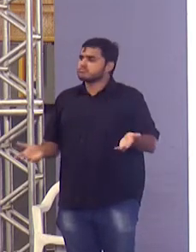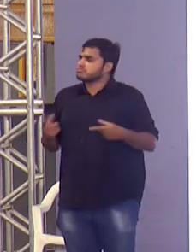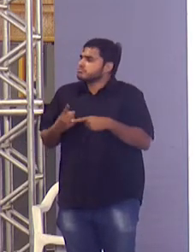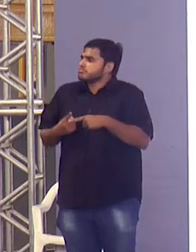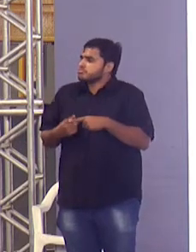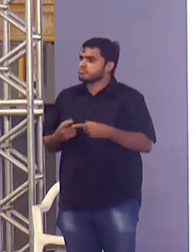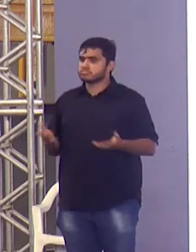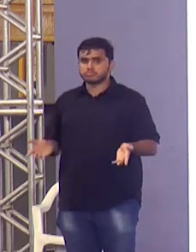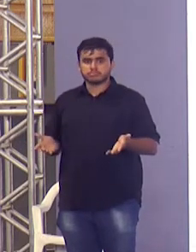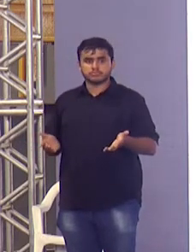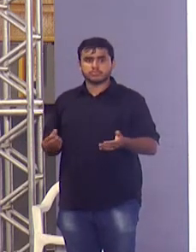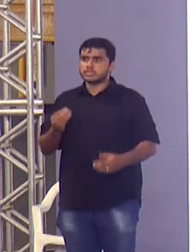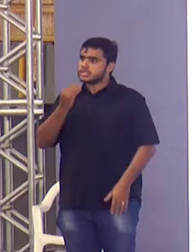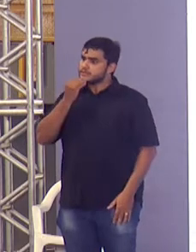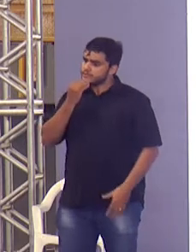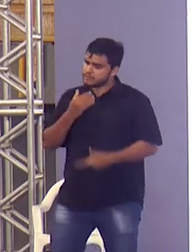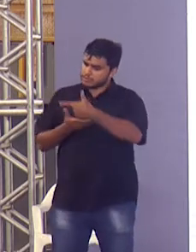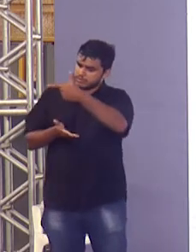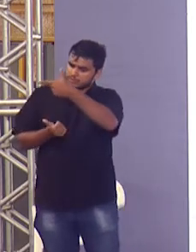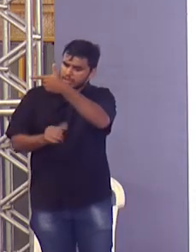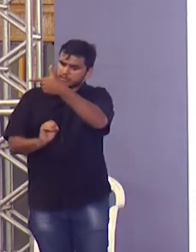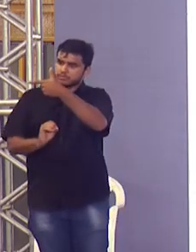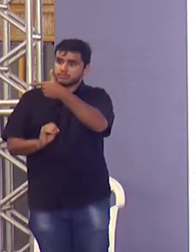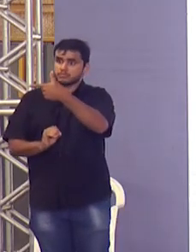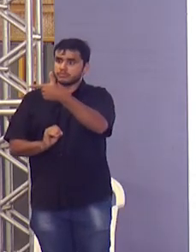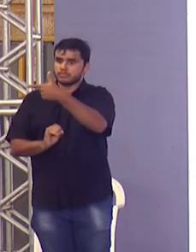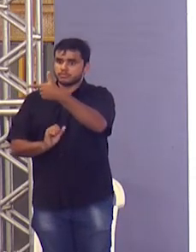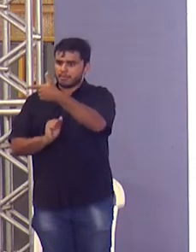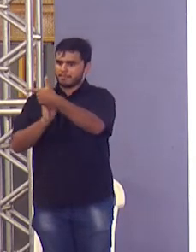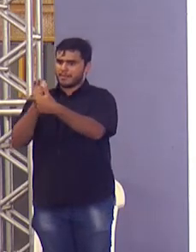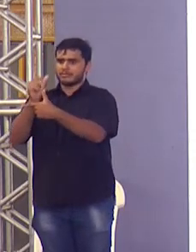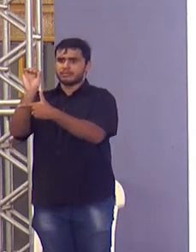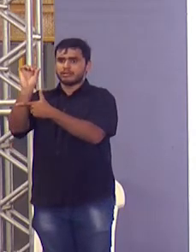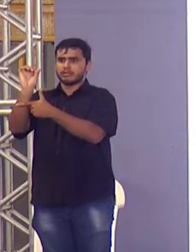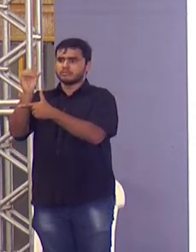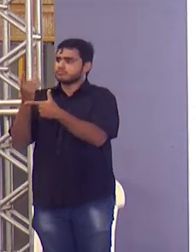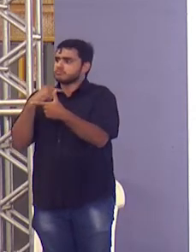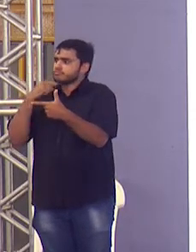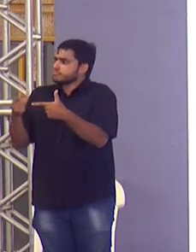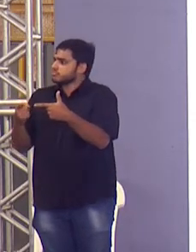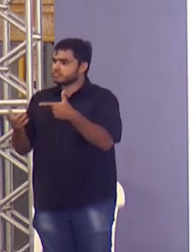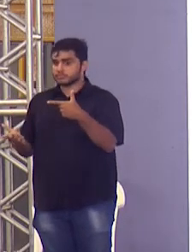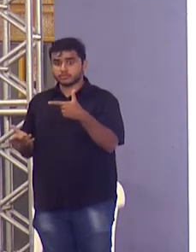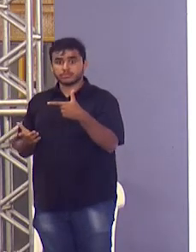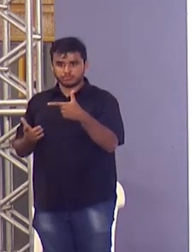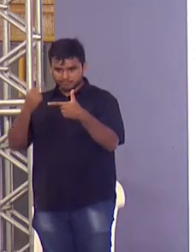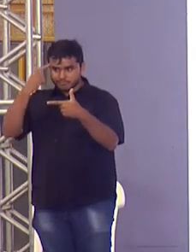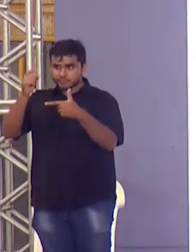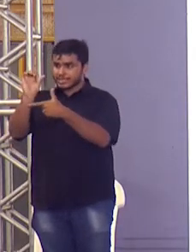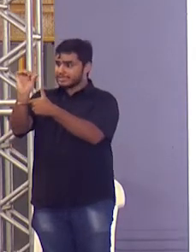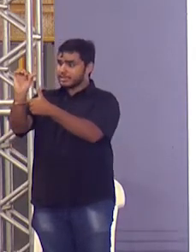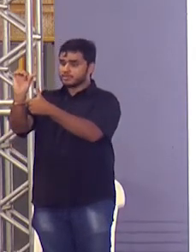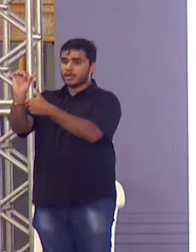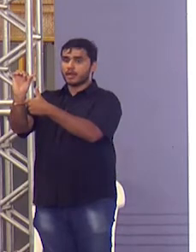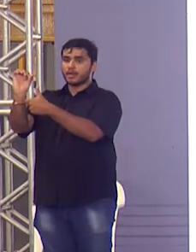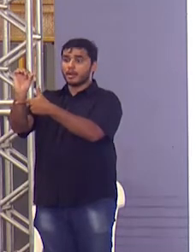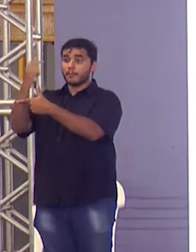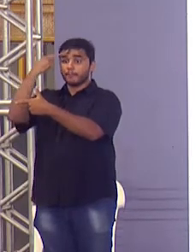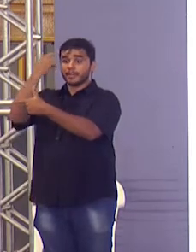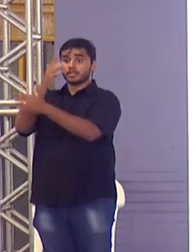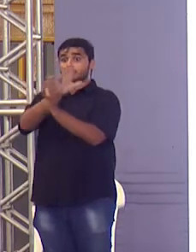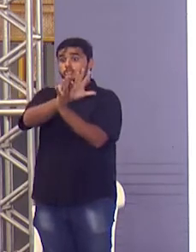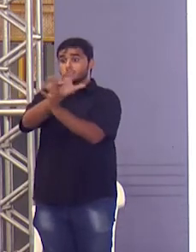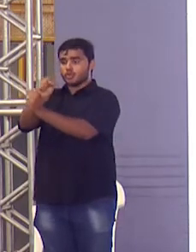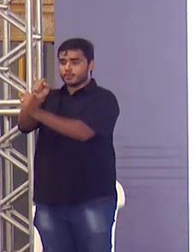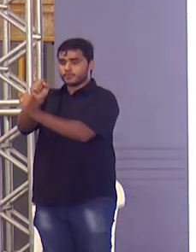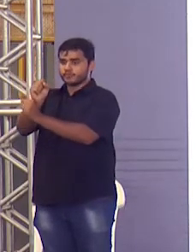o resto não pode ser 10? Não pode. Quando eu divido por 6, o resto não pode ser 10. Por quê?